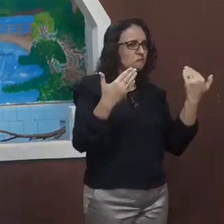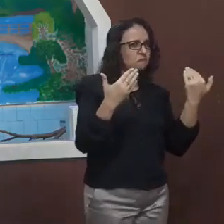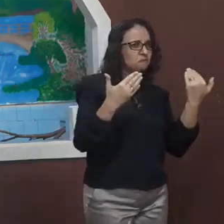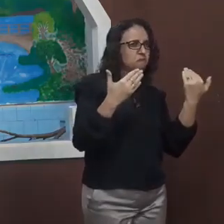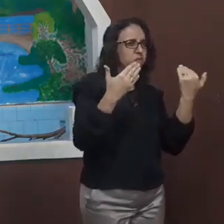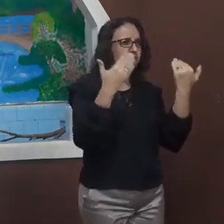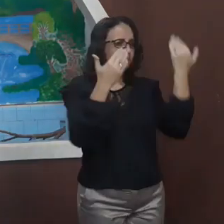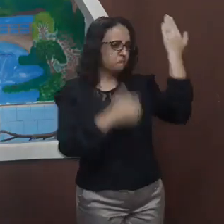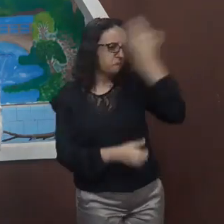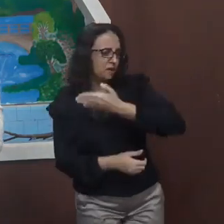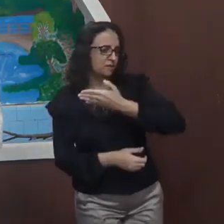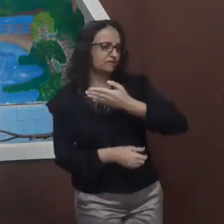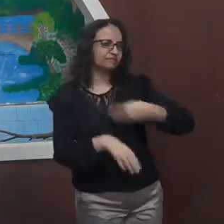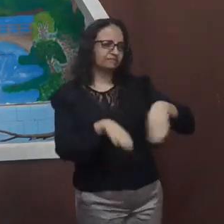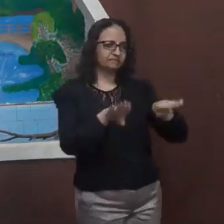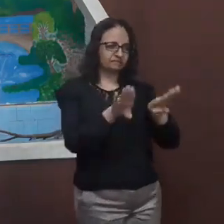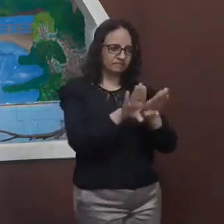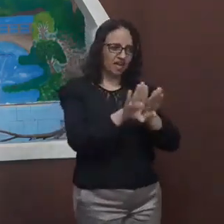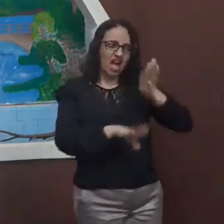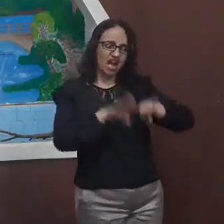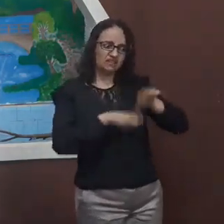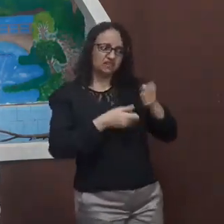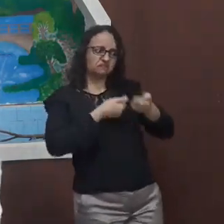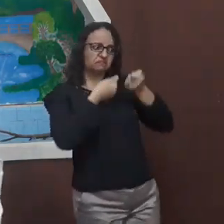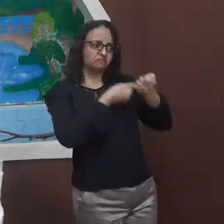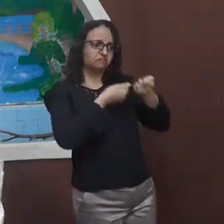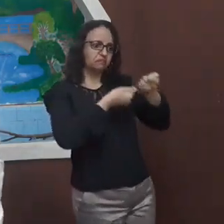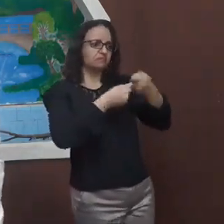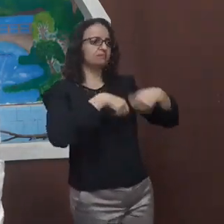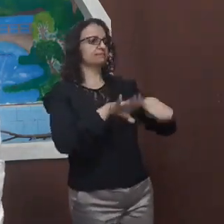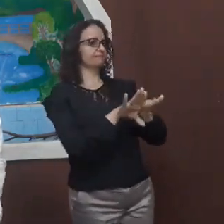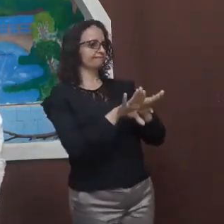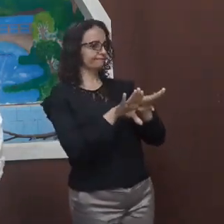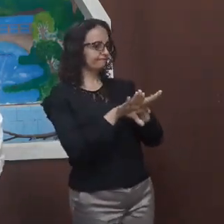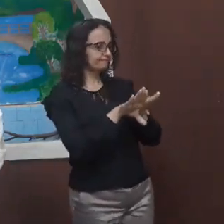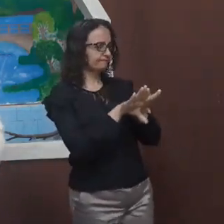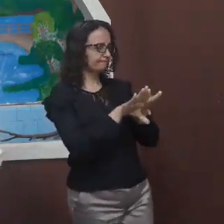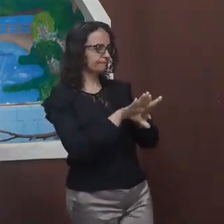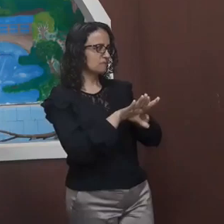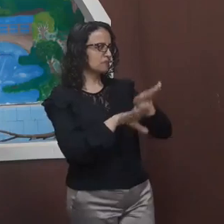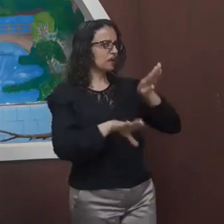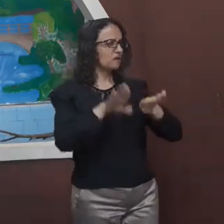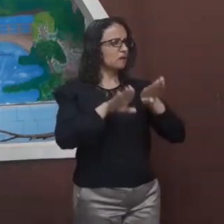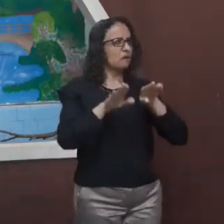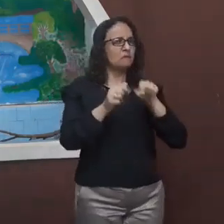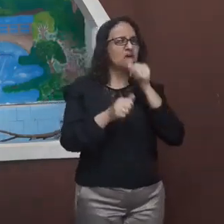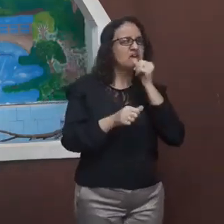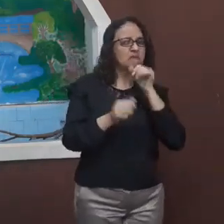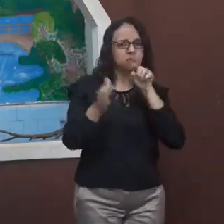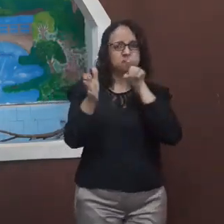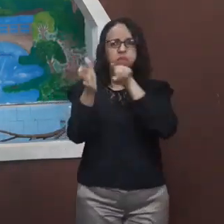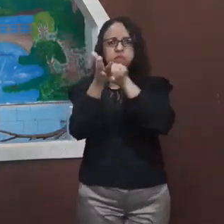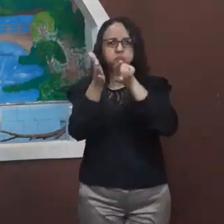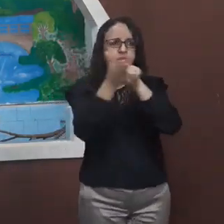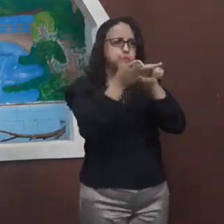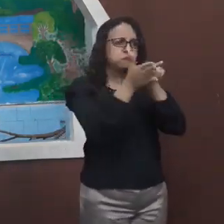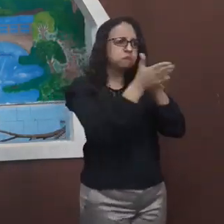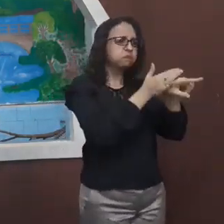provação e tentação. Se eu perguntasse a cada um